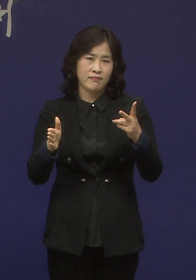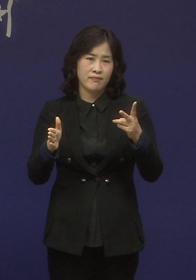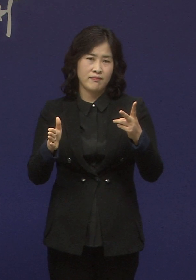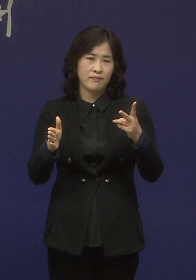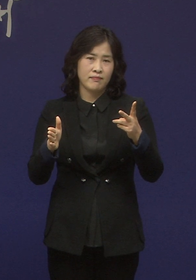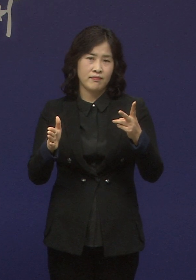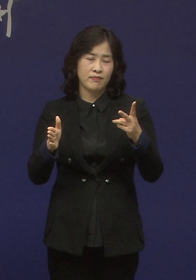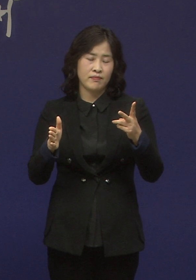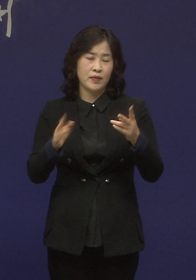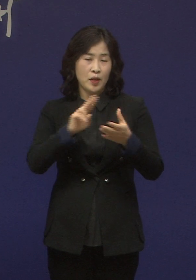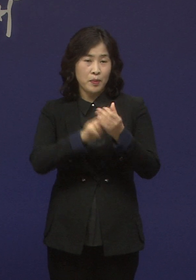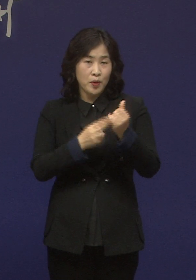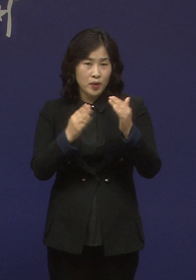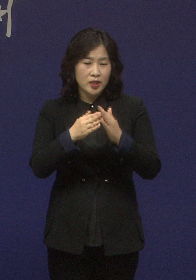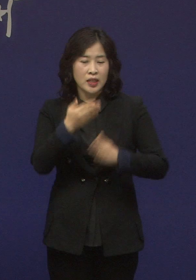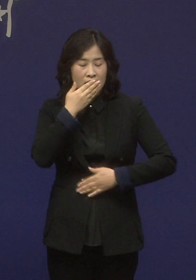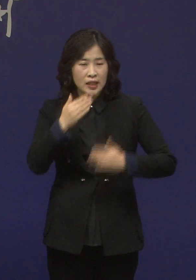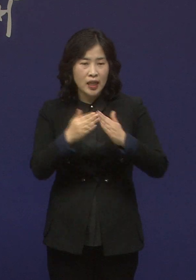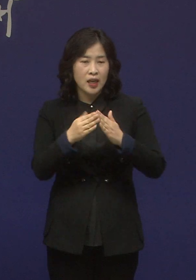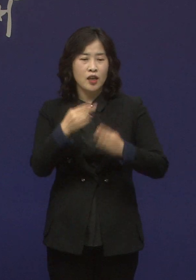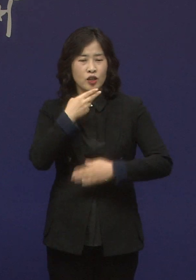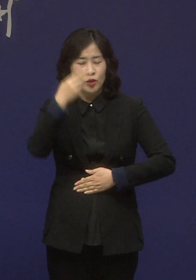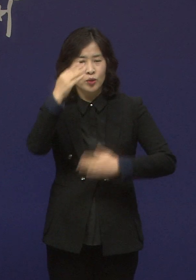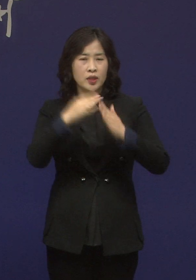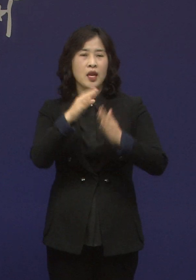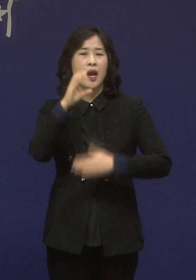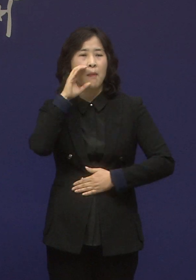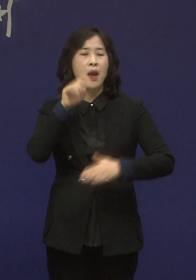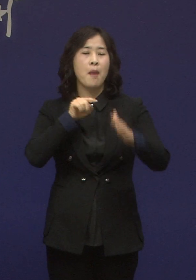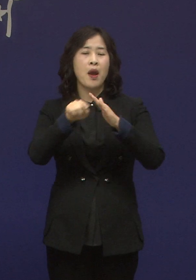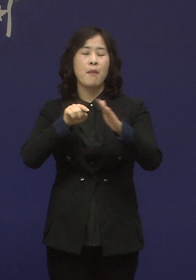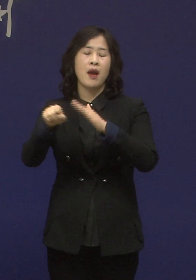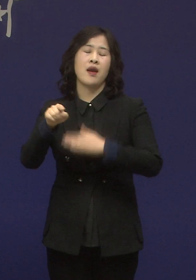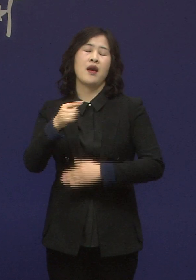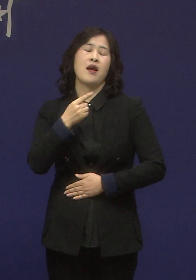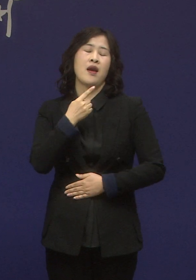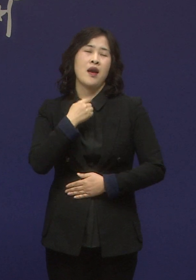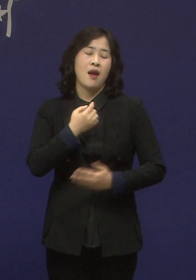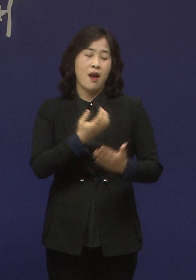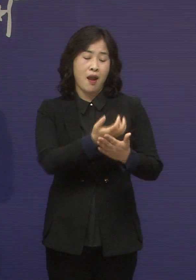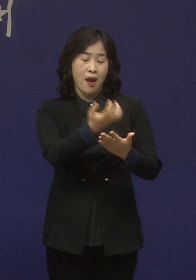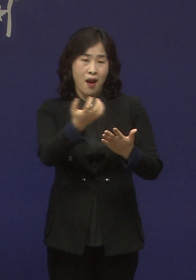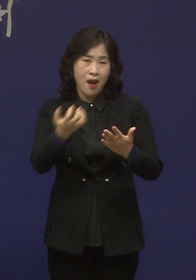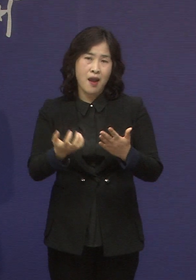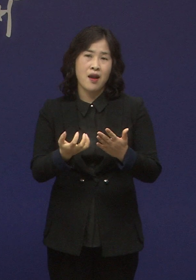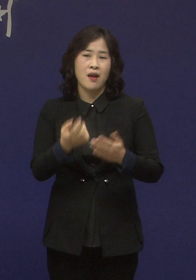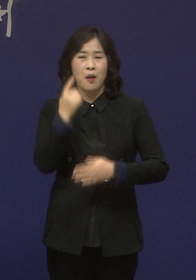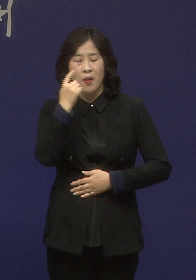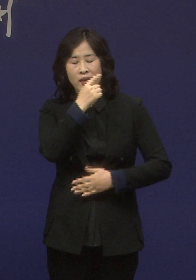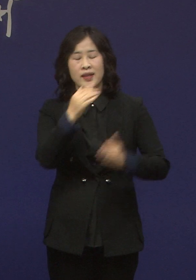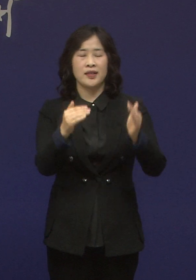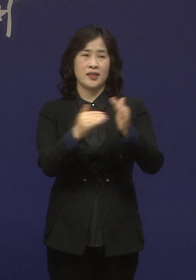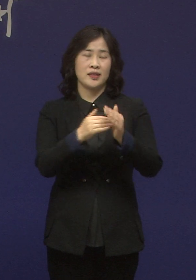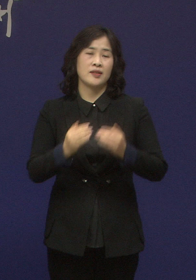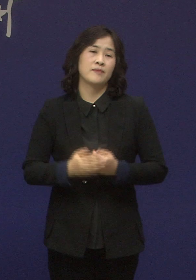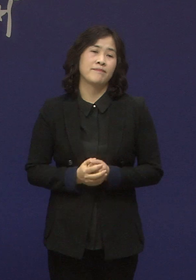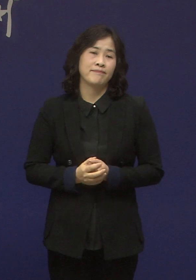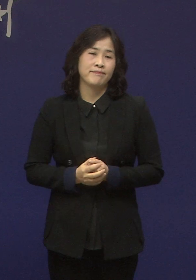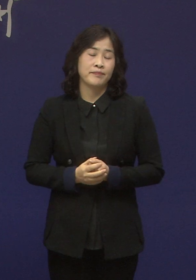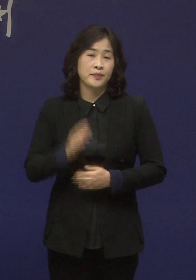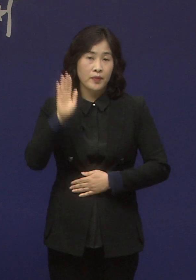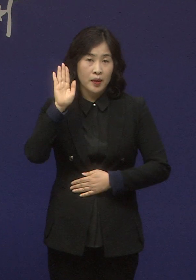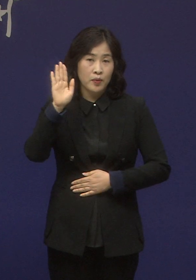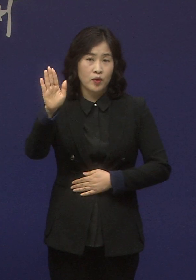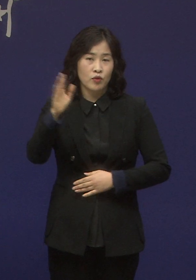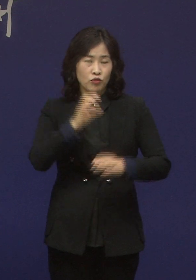26일까지는 미용실, 식당, 술집, 카페 등을 방문한 것으로 잠정 확인되었습니다.